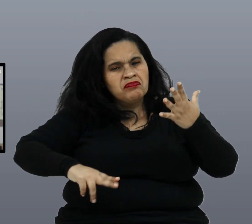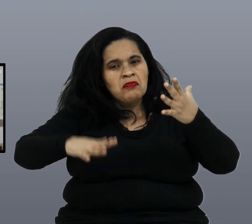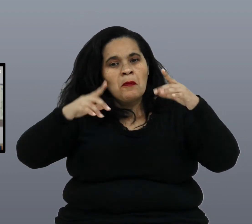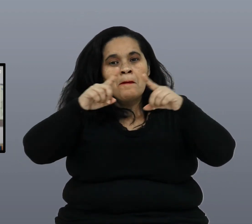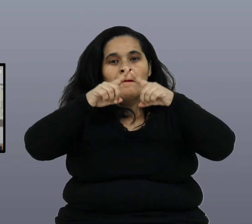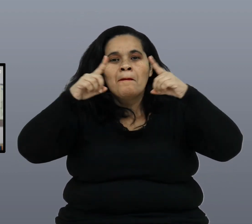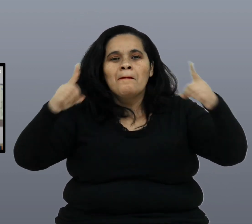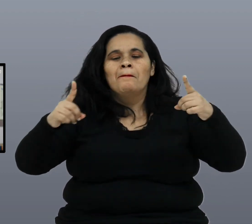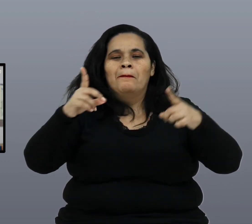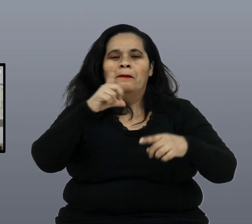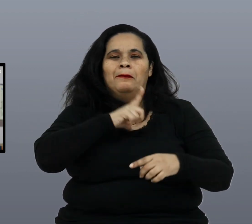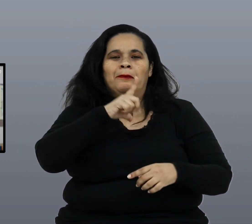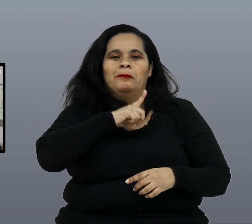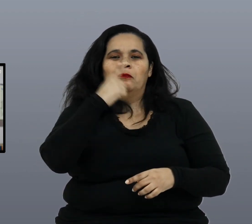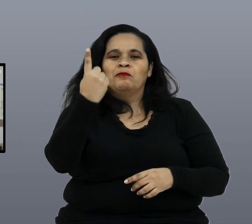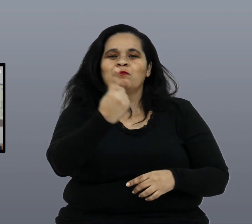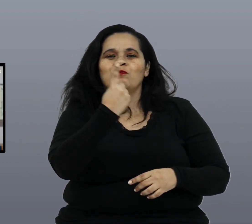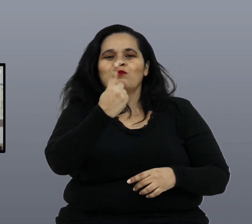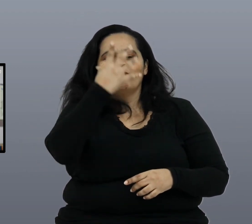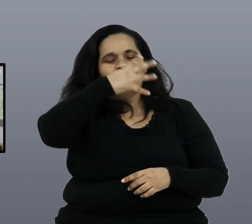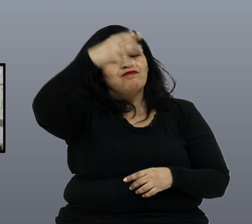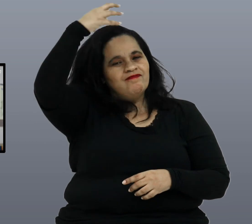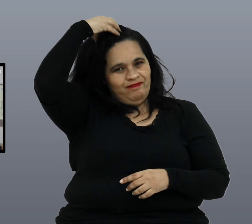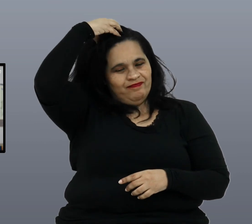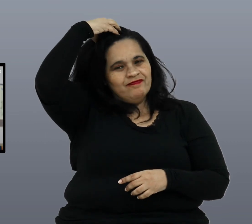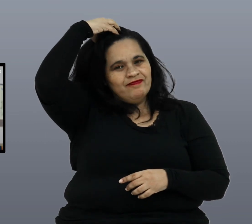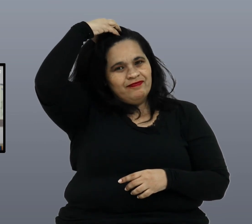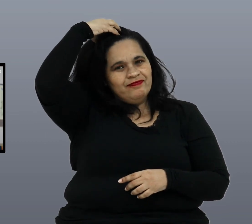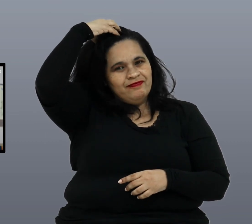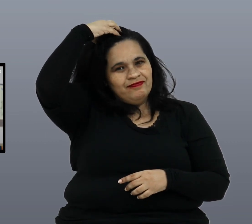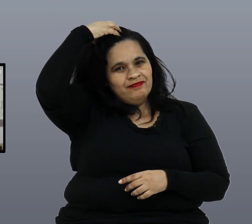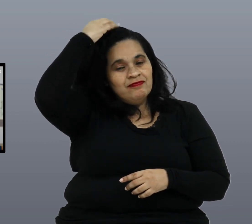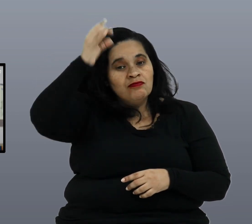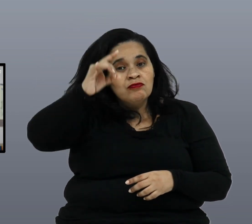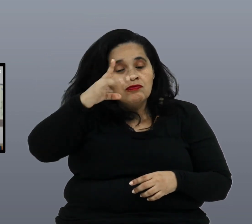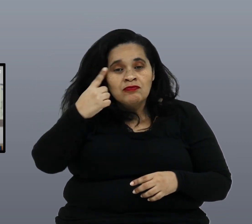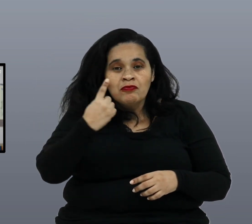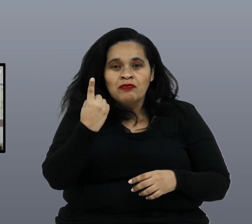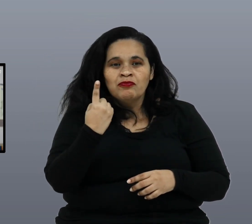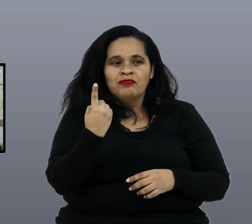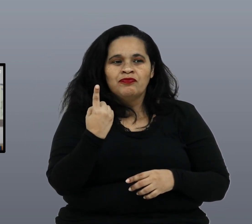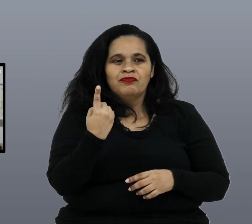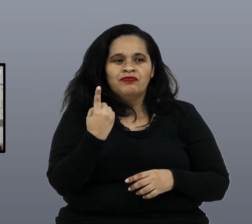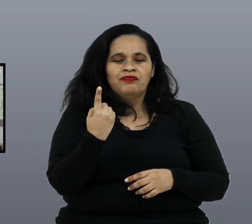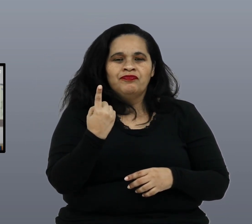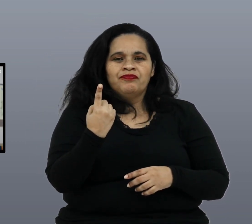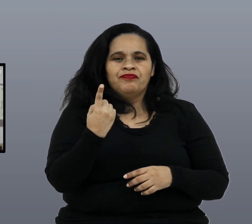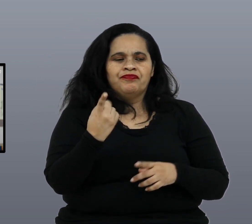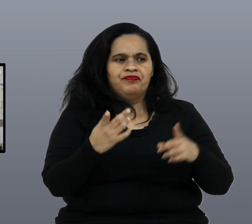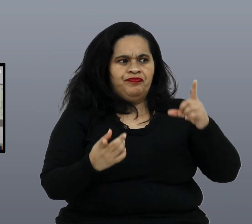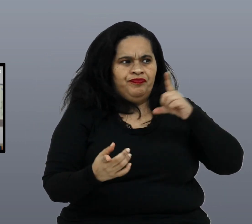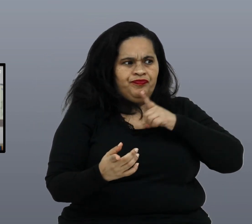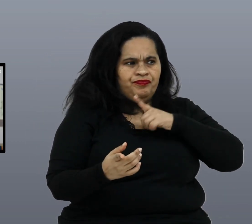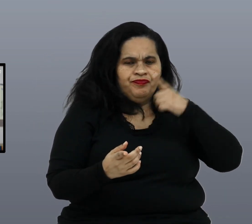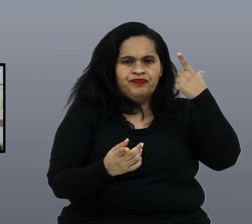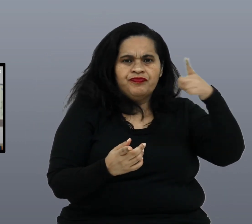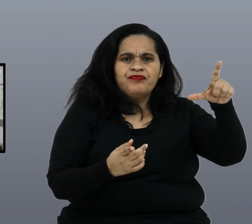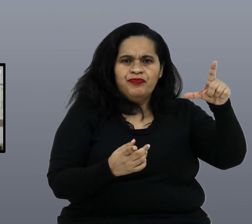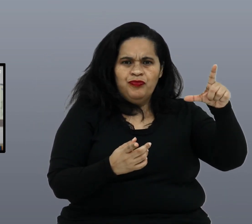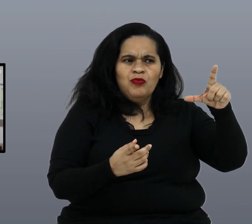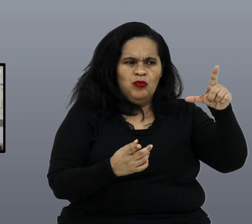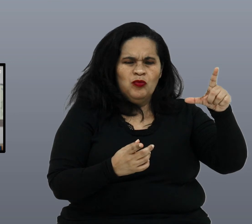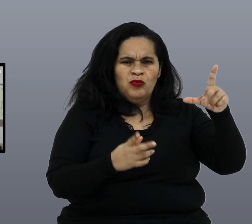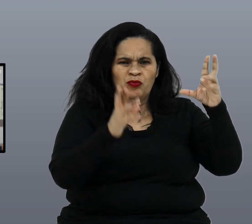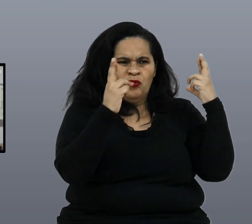rei? Israel não teve rei depois não teve, né? Teve lá alguns ensaios na época